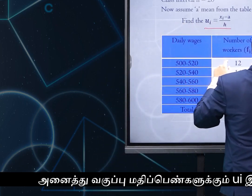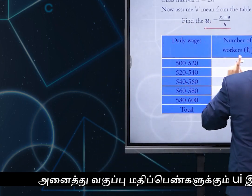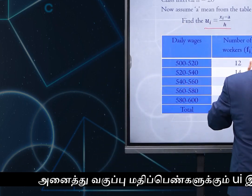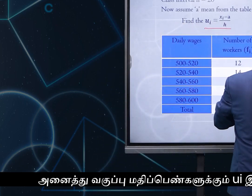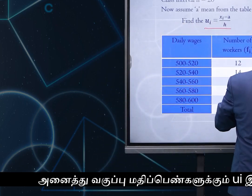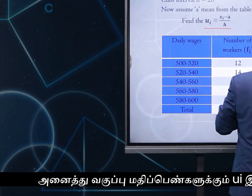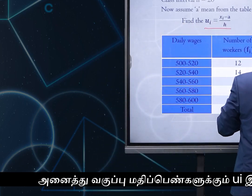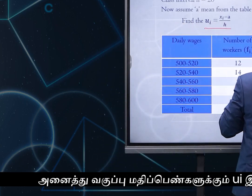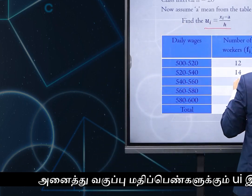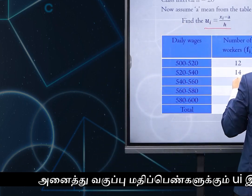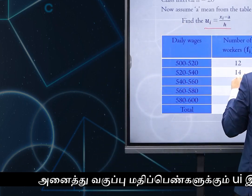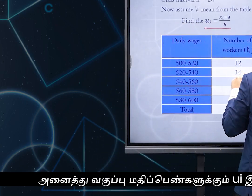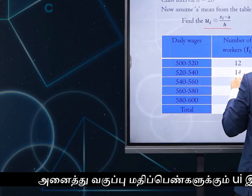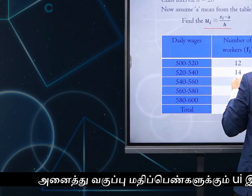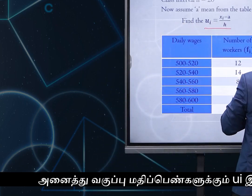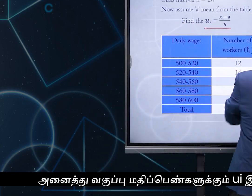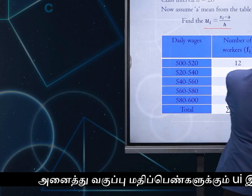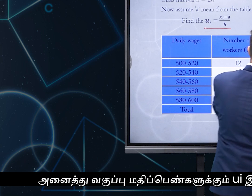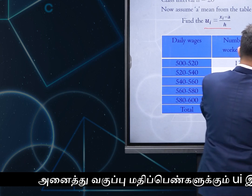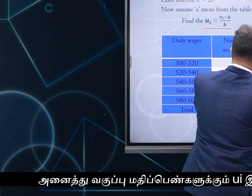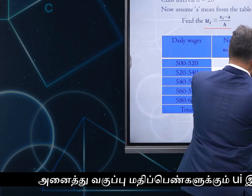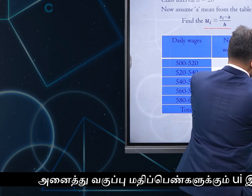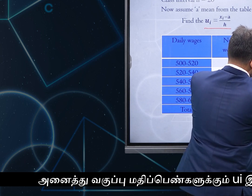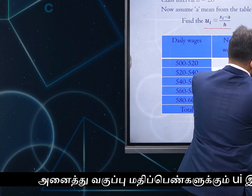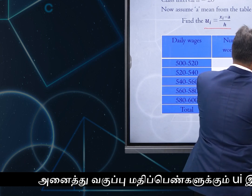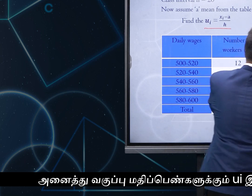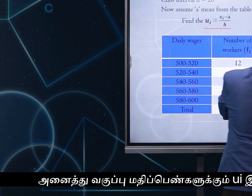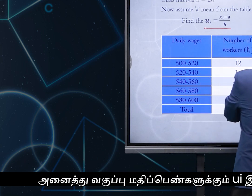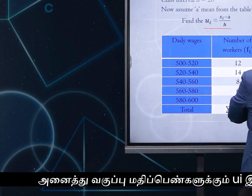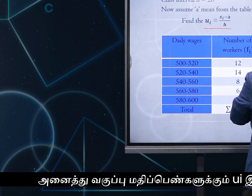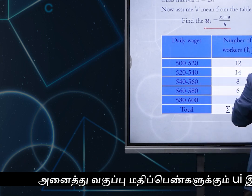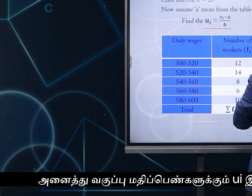அனைத்து வகுப்பு மதிப்பெண்களுக்கும் ஊயின் மதிப்புகளை கண்டறியவும்.